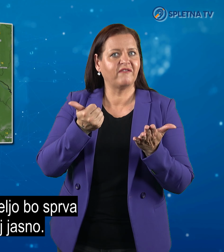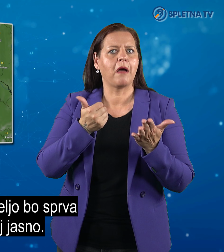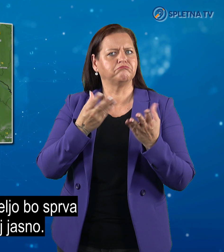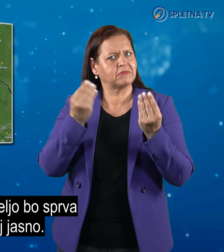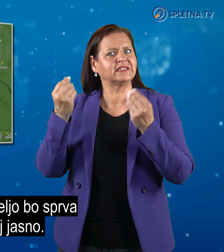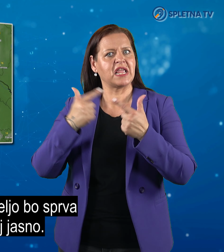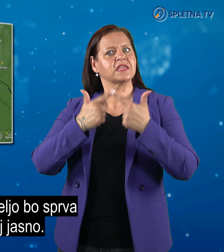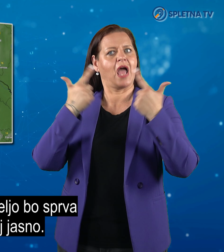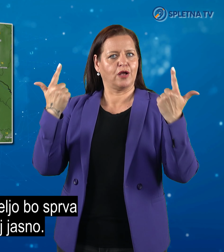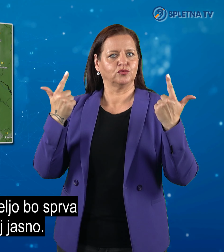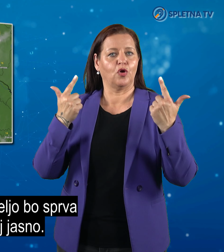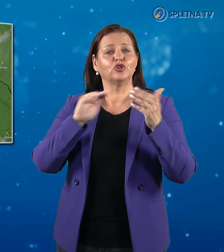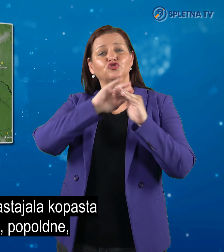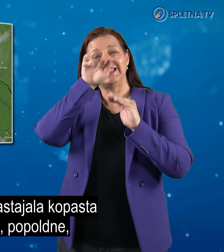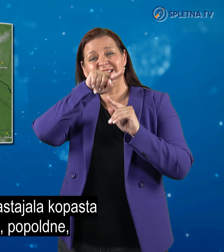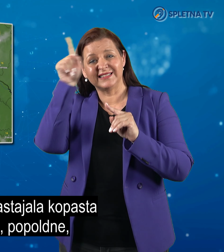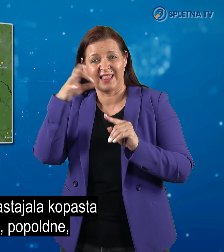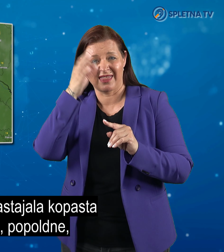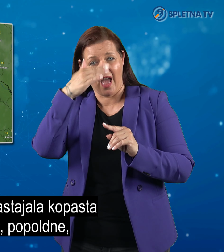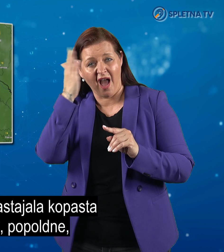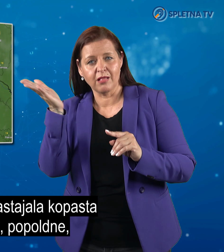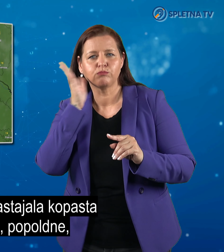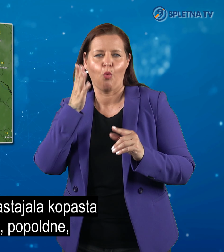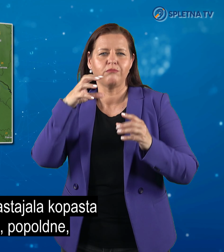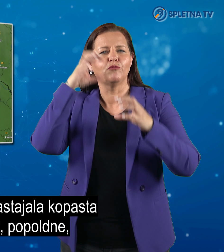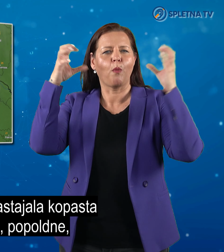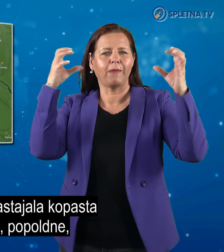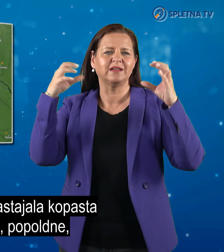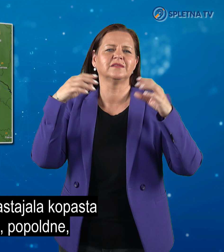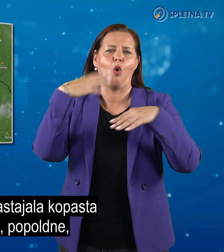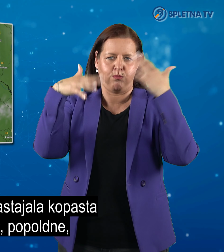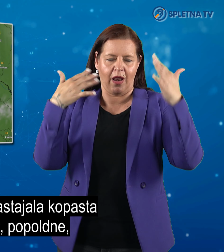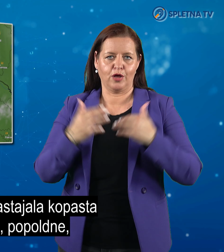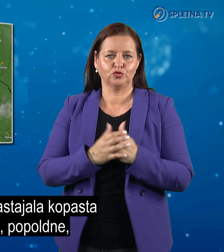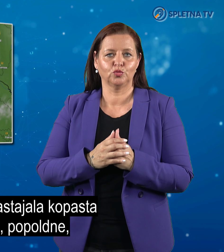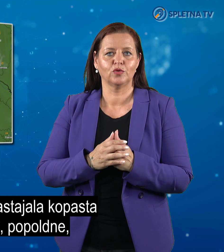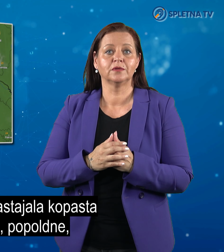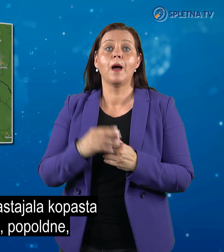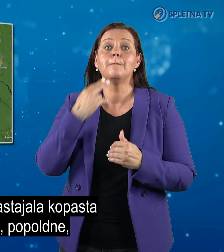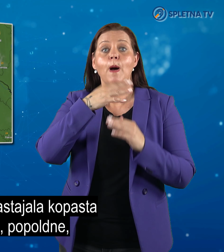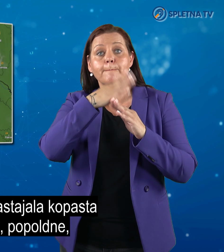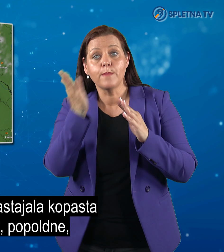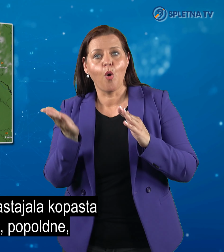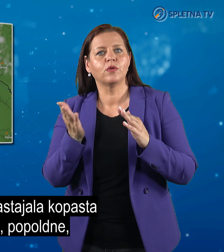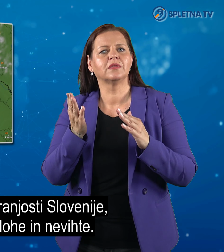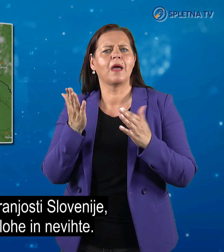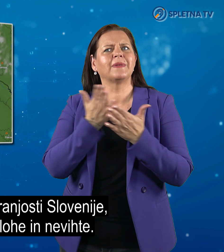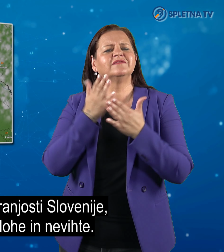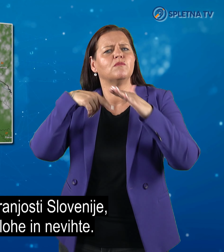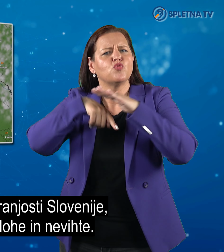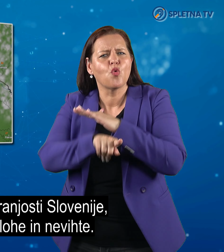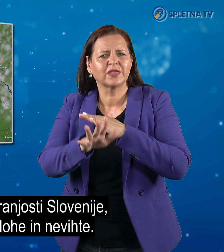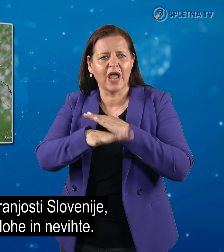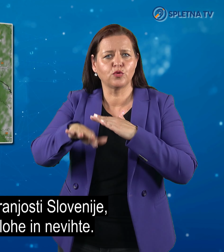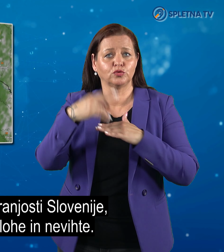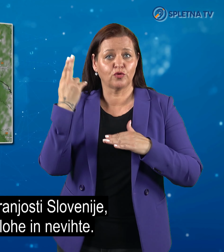jasno. Čez dan bo nastajala kopasta oblačnost, popoldne, predvsem v notranjosti Slovenije, pa krajevne